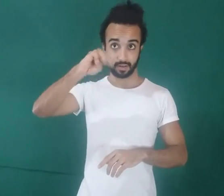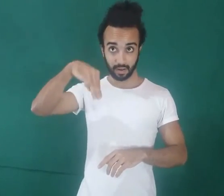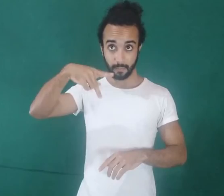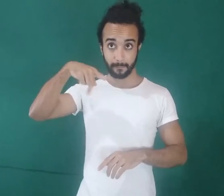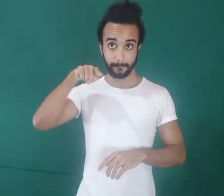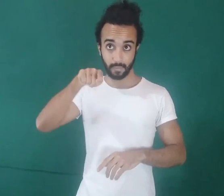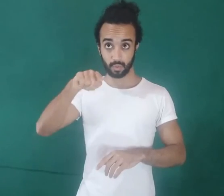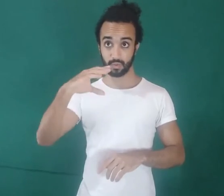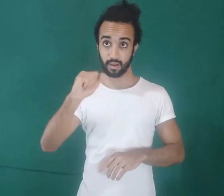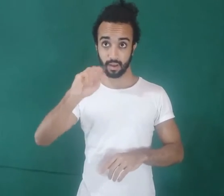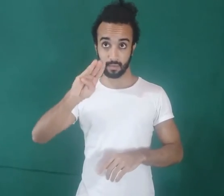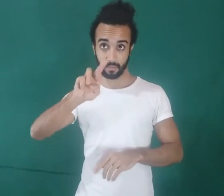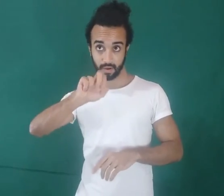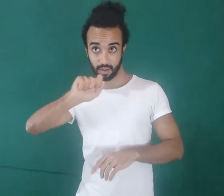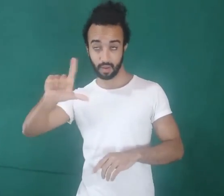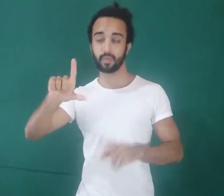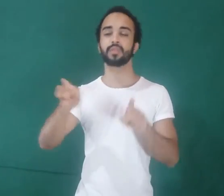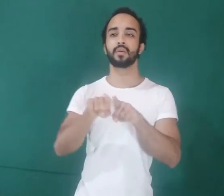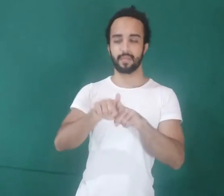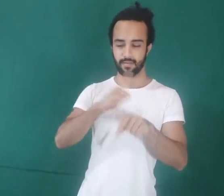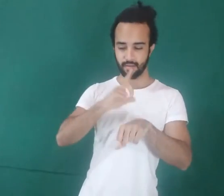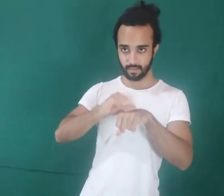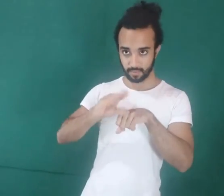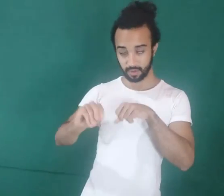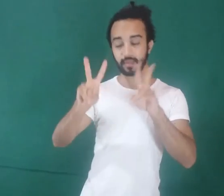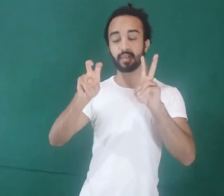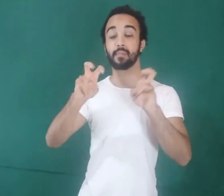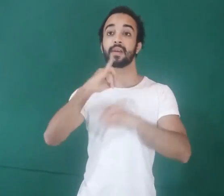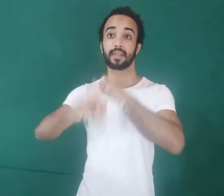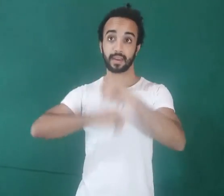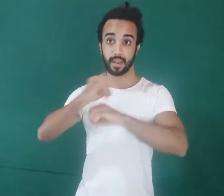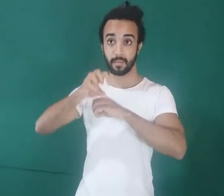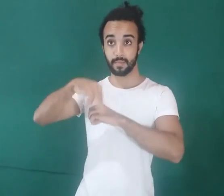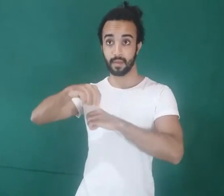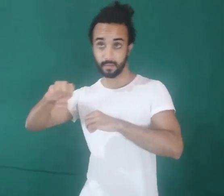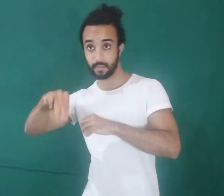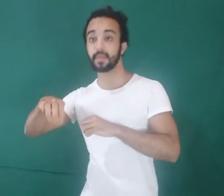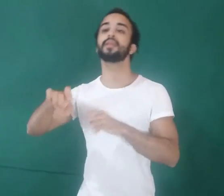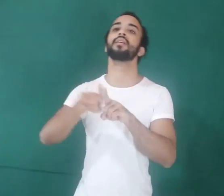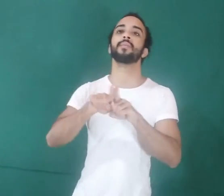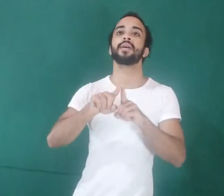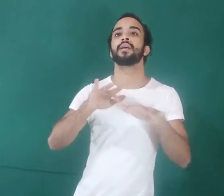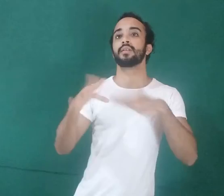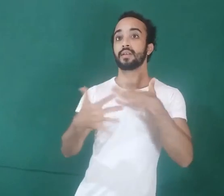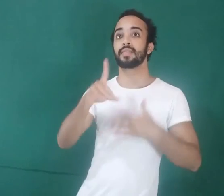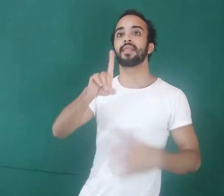Eu tenho também um podcast sobre internet, memes e redes sociais que se chama Departameme. Eu